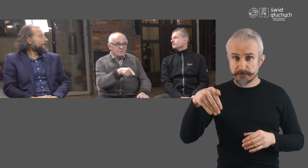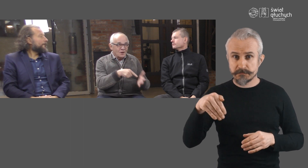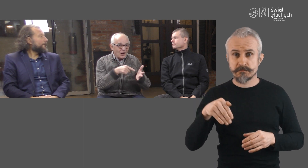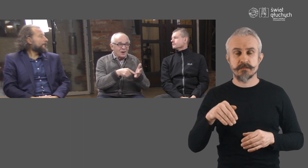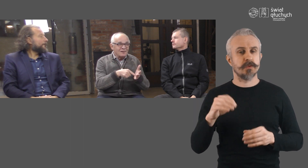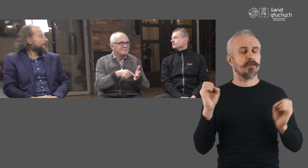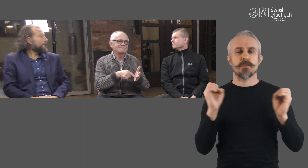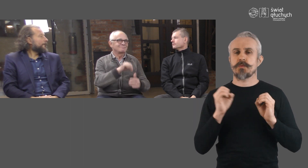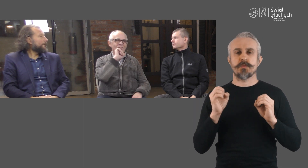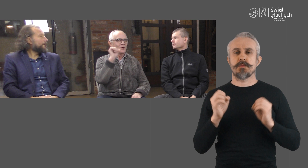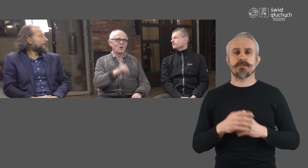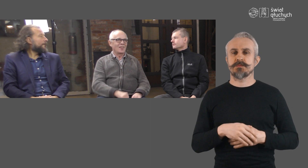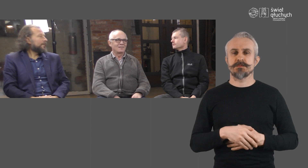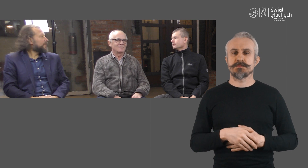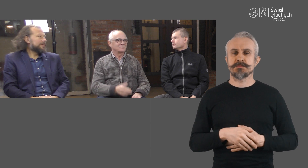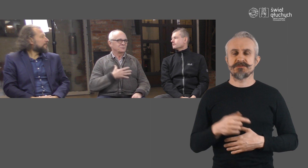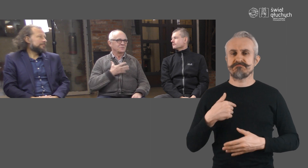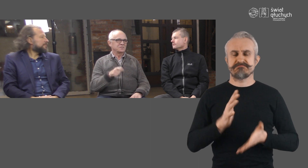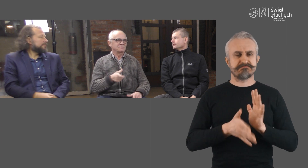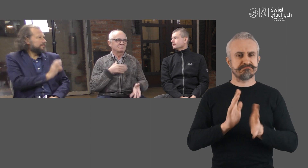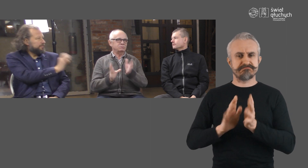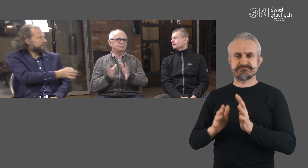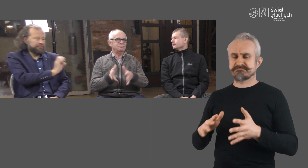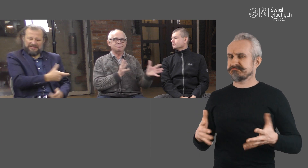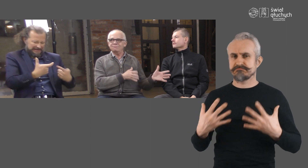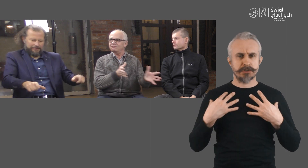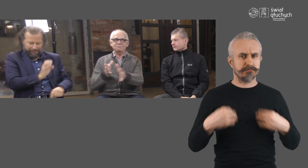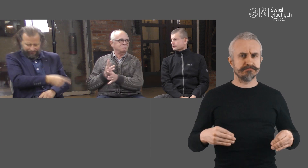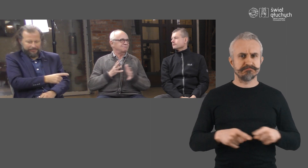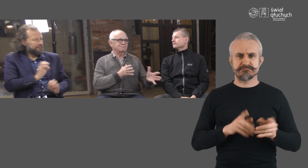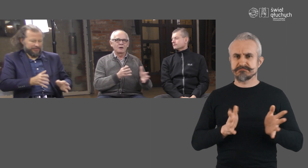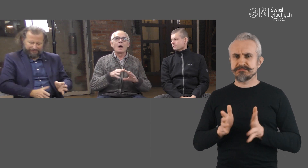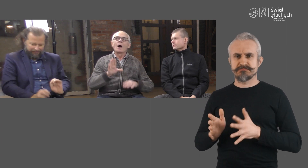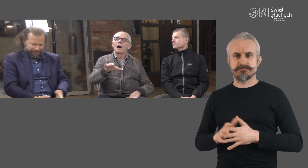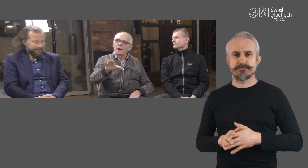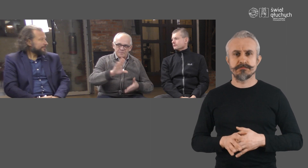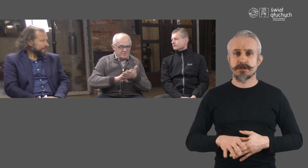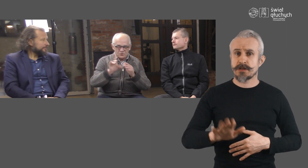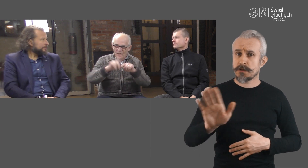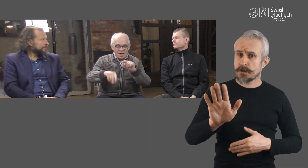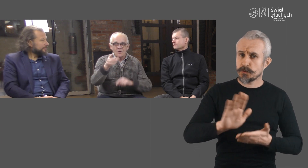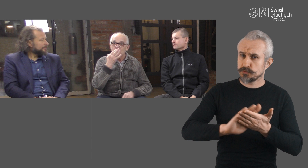był SJM? W ogóle nie było. Po prostu migaliśmy i już.